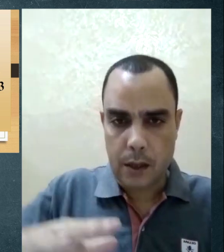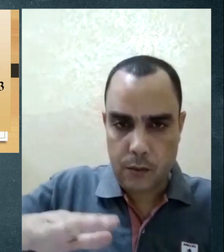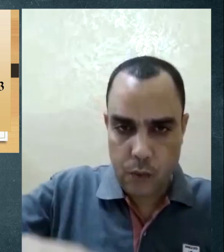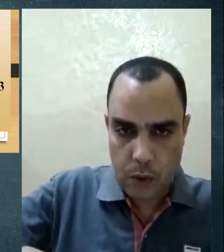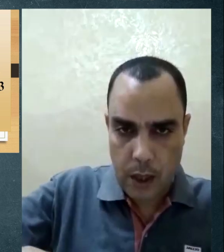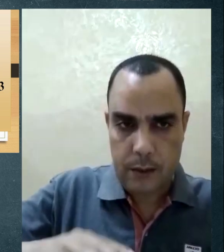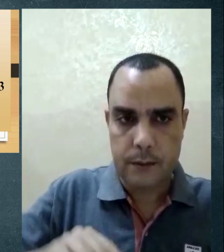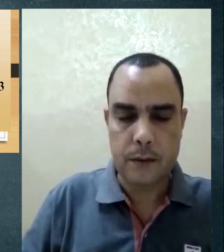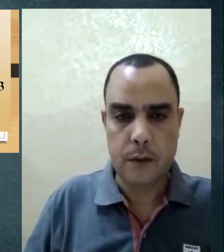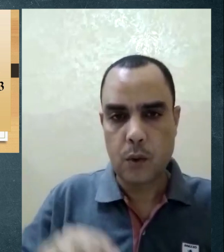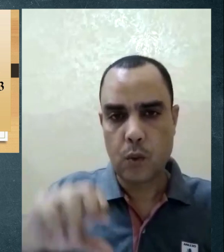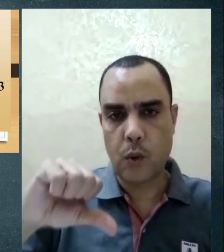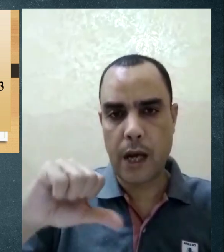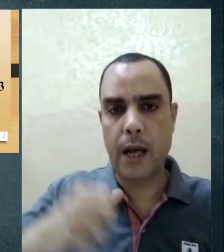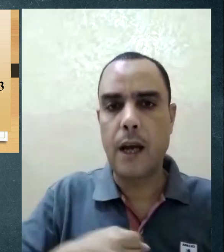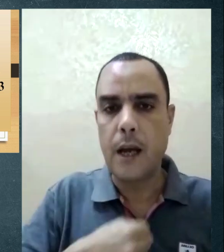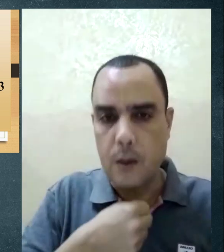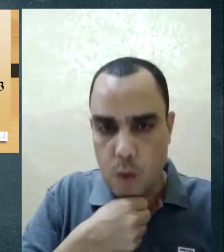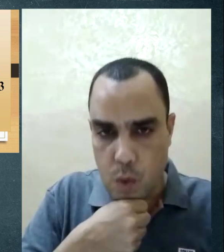الطفولة